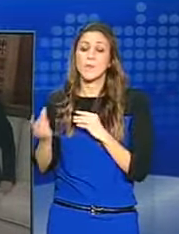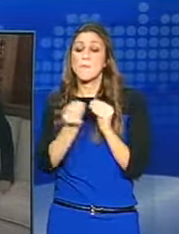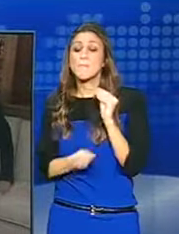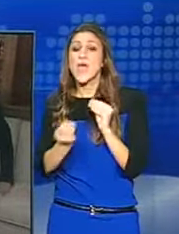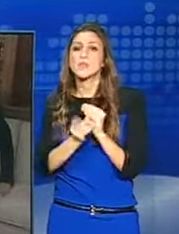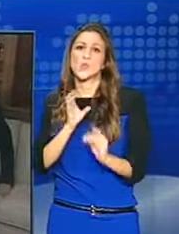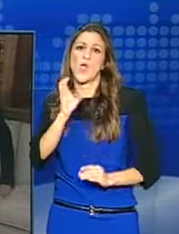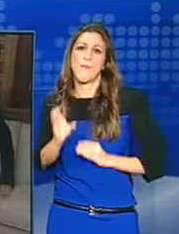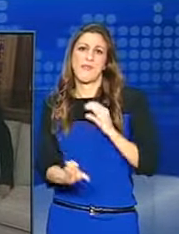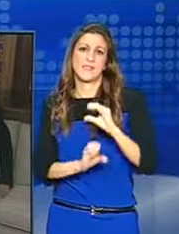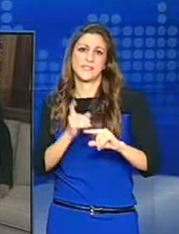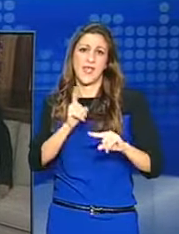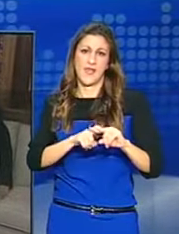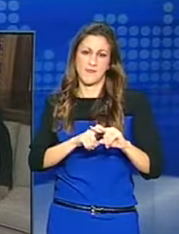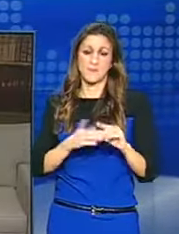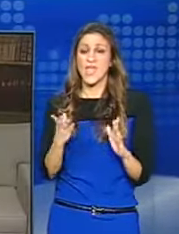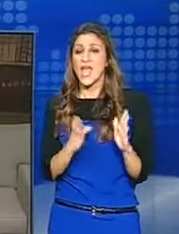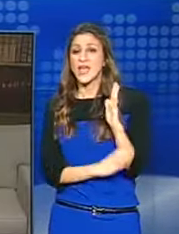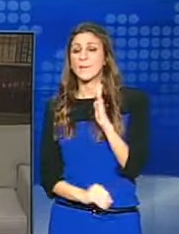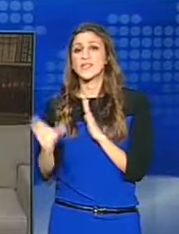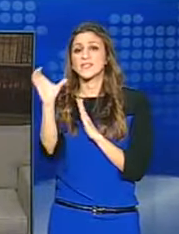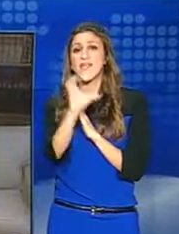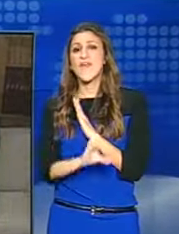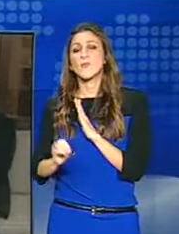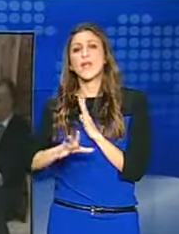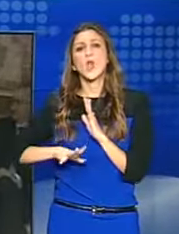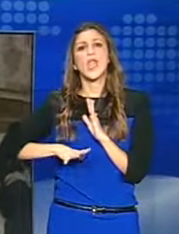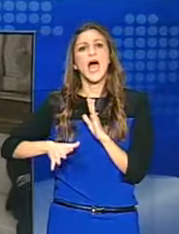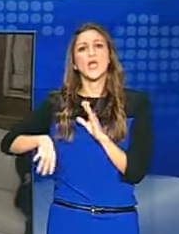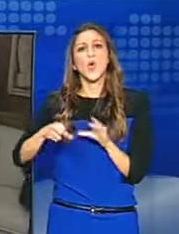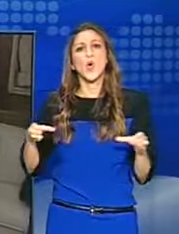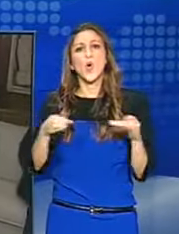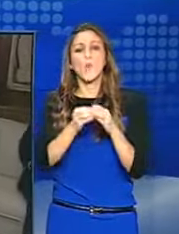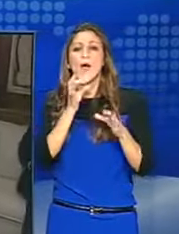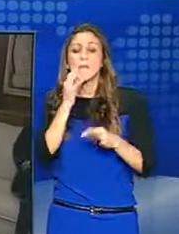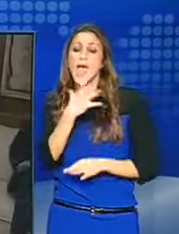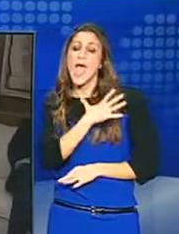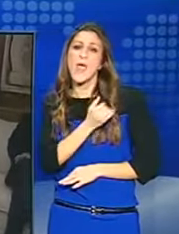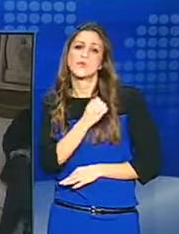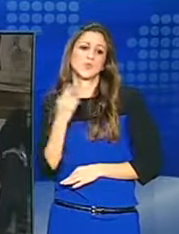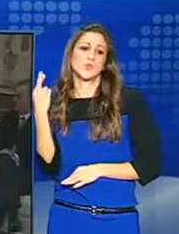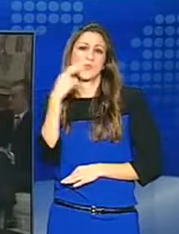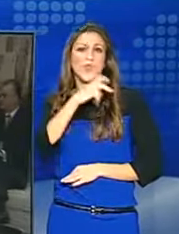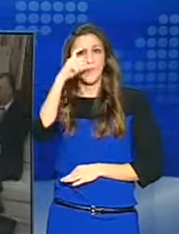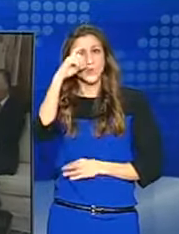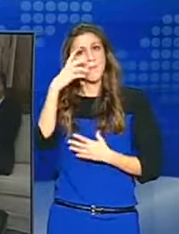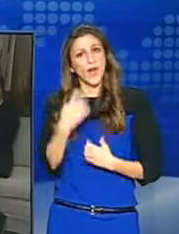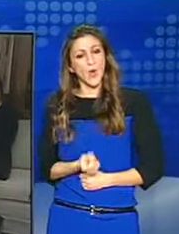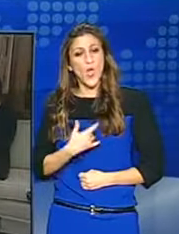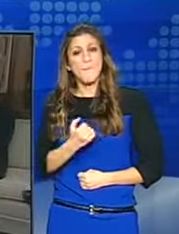αγορά ο γενικός γραμματέας του ευρωπαϊκού λαϊκού κόμματος δήλωσε ότι έχω εμπιστοσύνη στον αντώνη σαμαρά και πιστεύω σε αυτό που κάνει αυτή